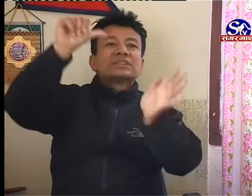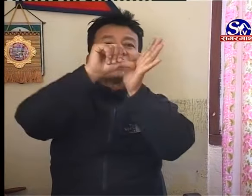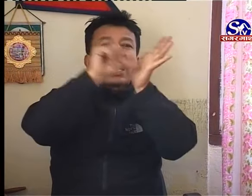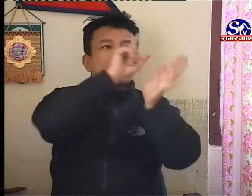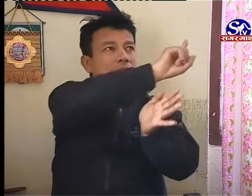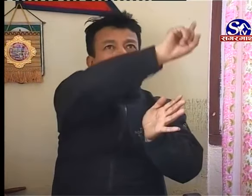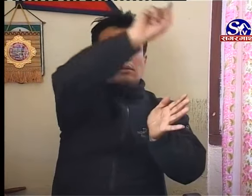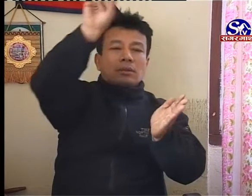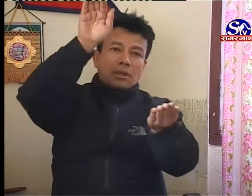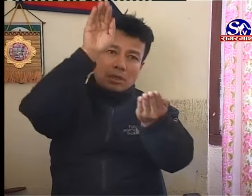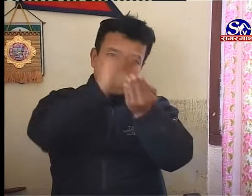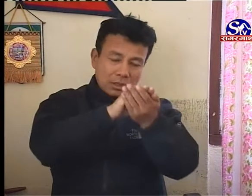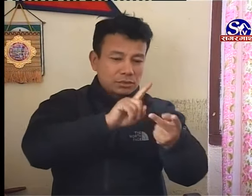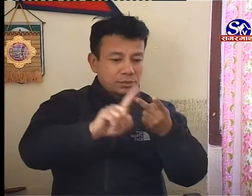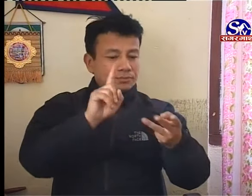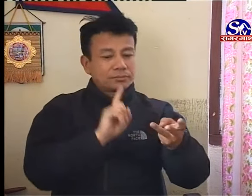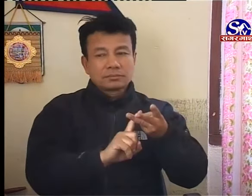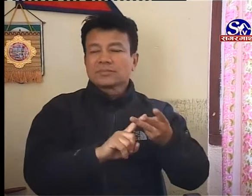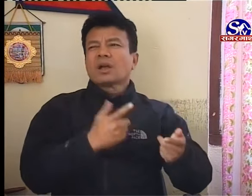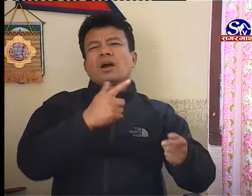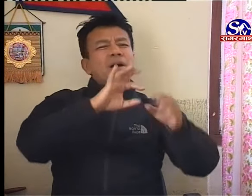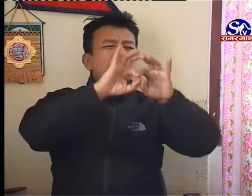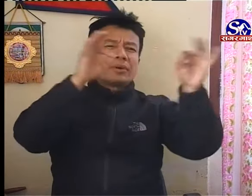बहिराहरूलाई सुविधाको लागि दुवासी व्यवस्था गर्नुपर्ने छ।